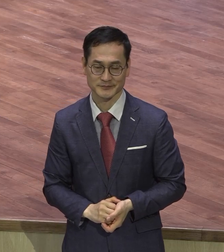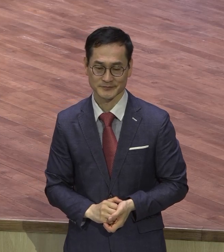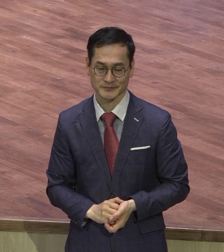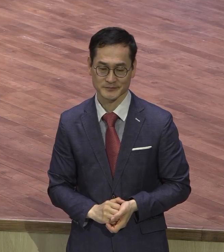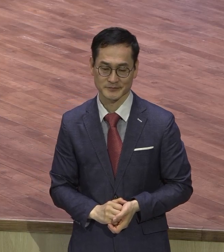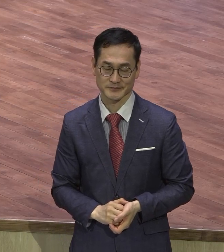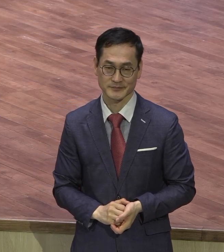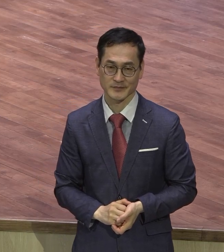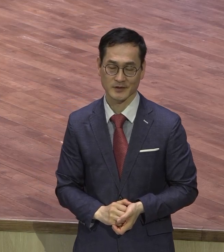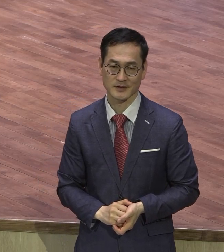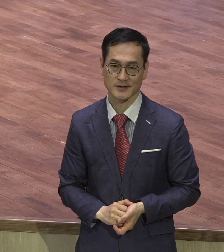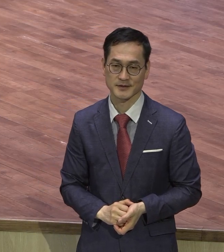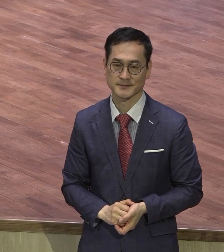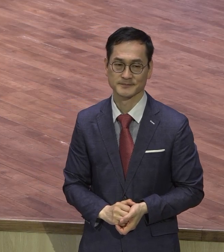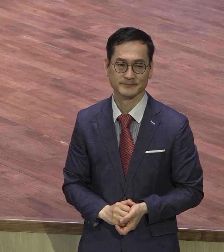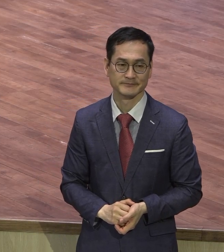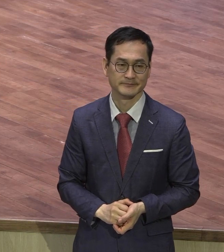가장 나는 기쁘다.